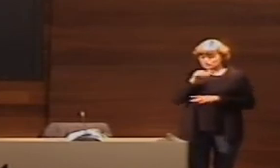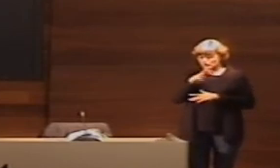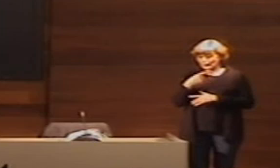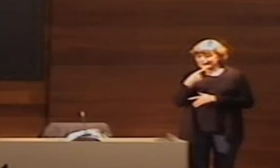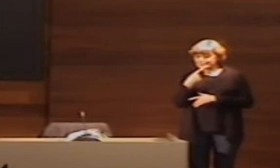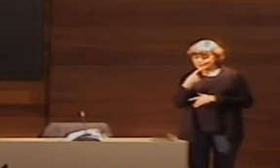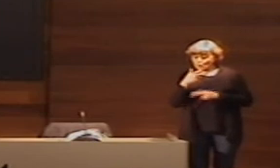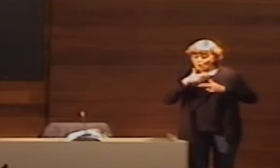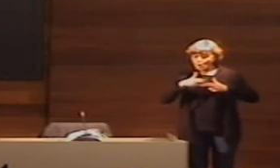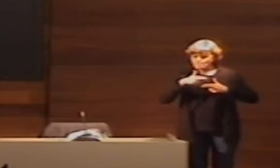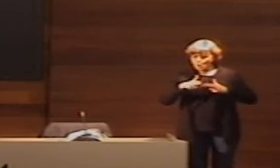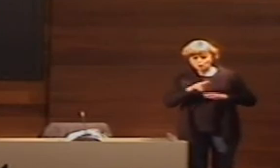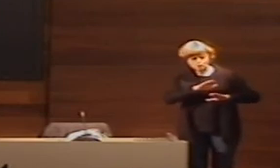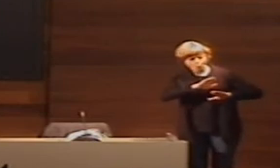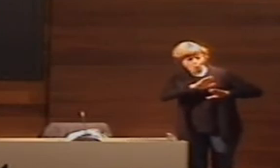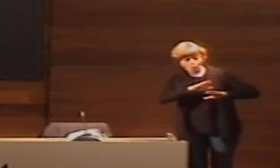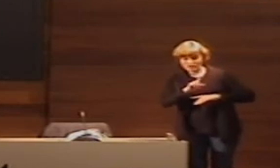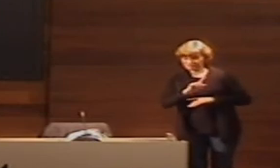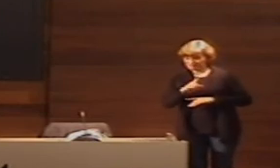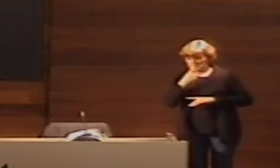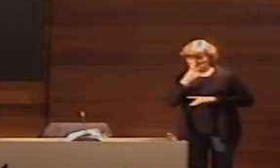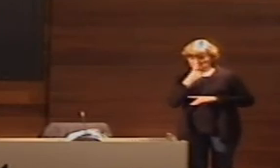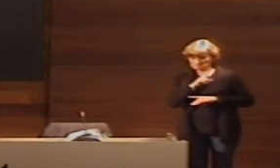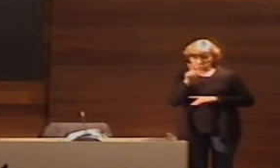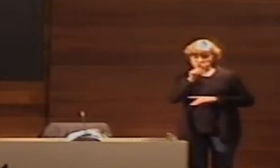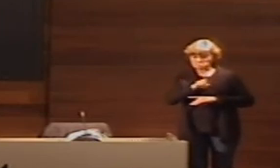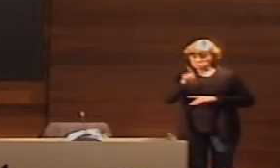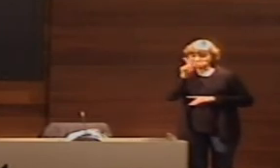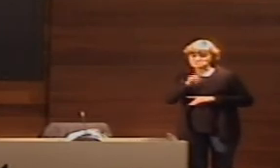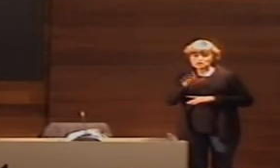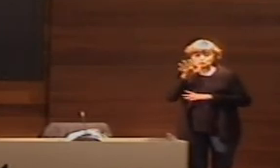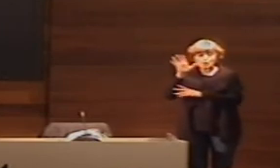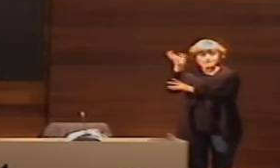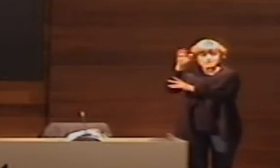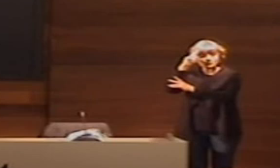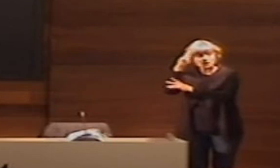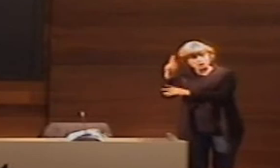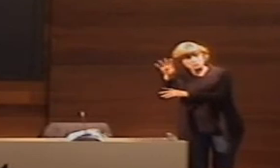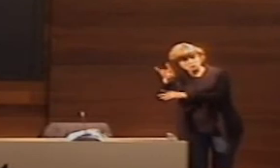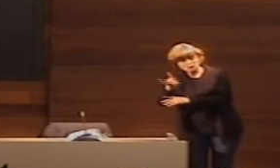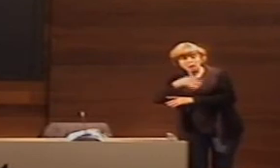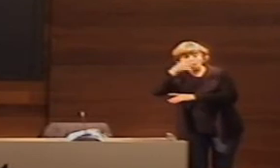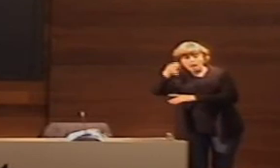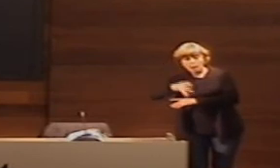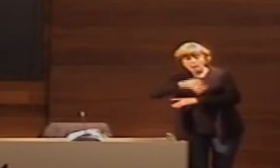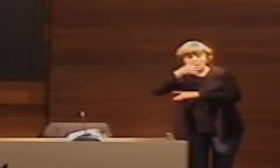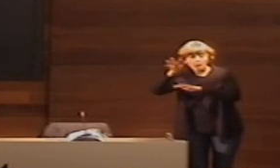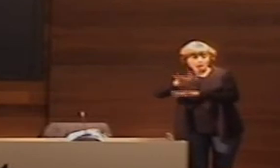porque habla mucho vende mucho de medio ambiente, reciclaje y todo, pero lo veo en otra